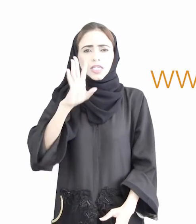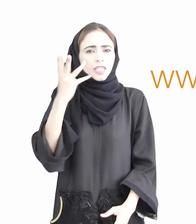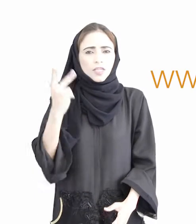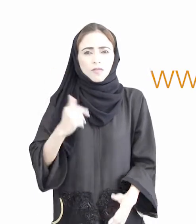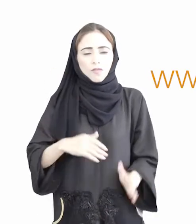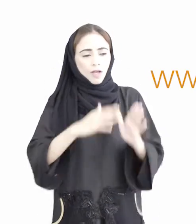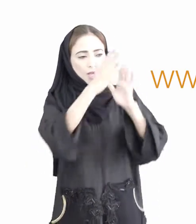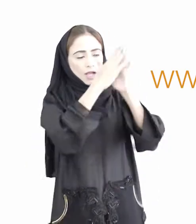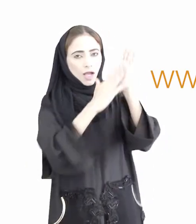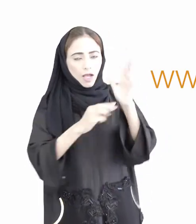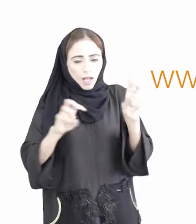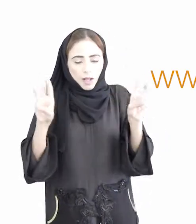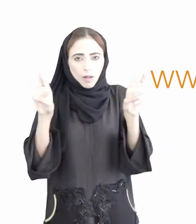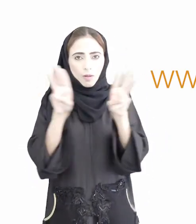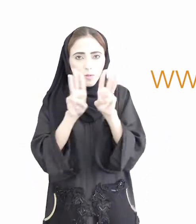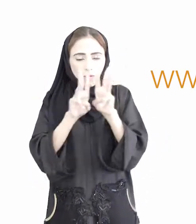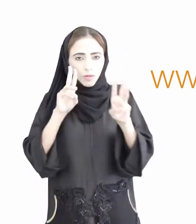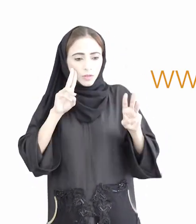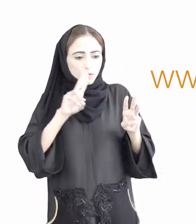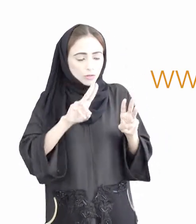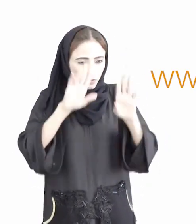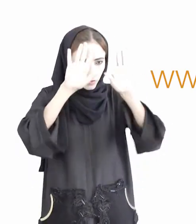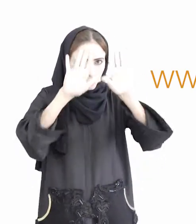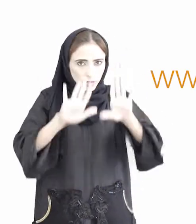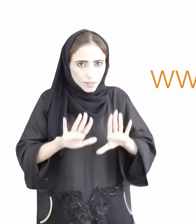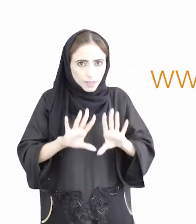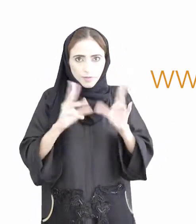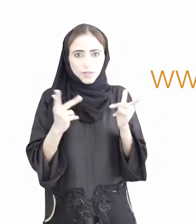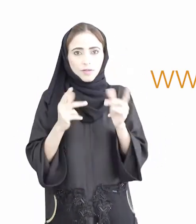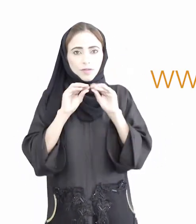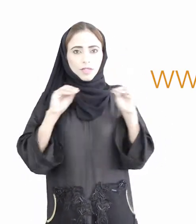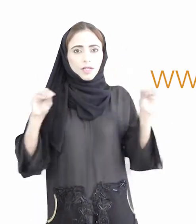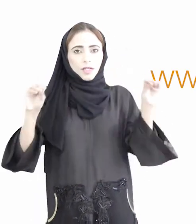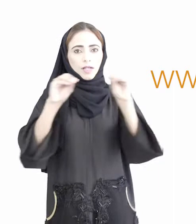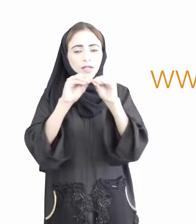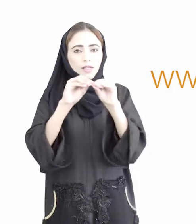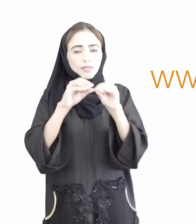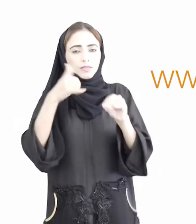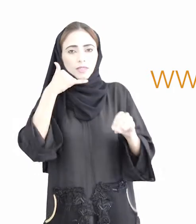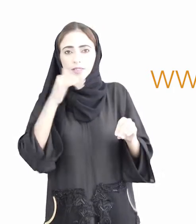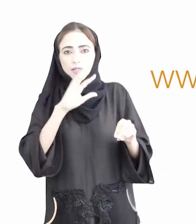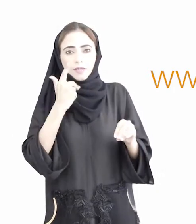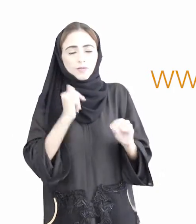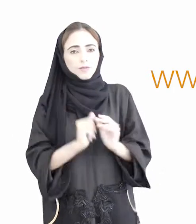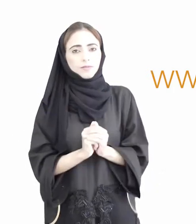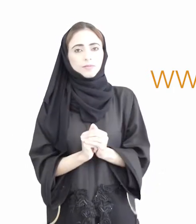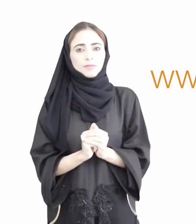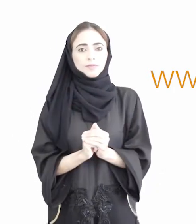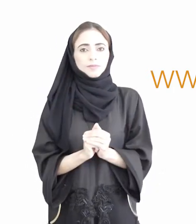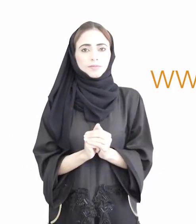كيفية تصفح الموقع الإلكتروني للهيئة العامة لتنظيم قطاع الاتصالات